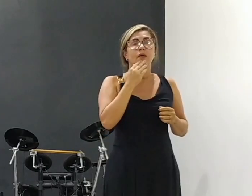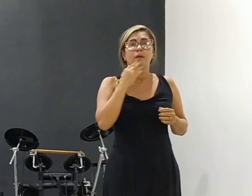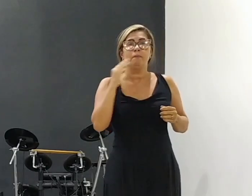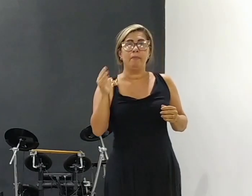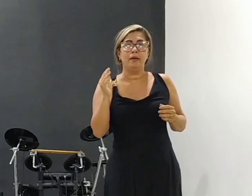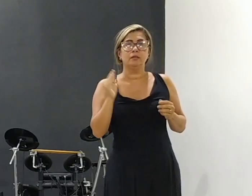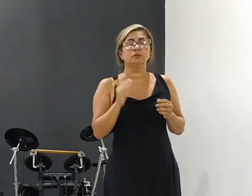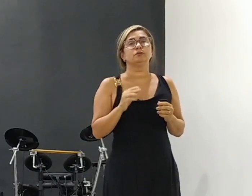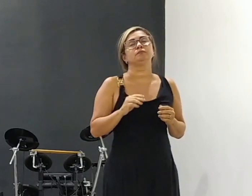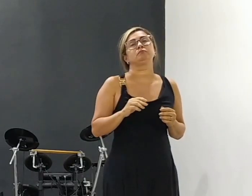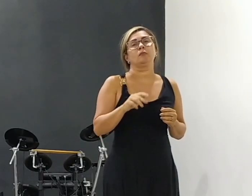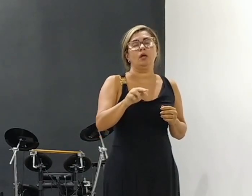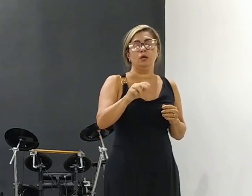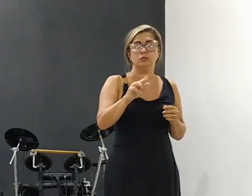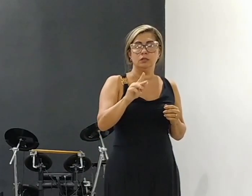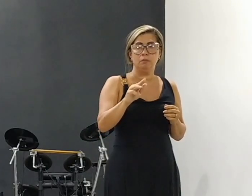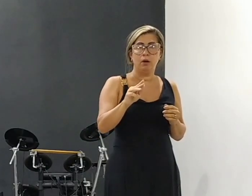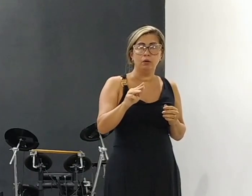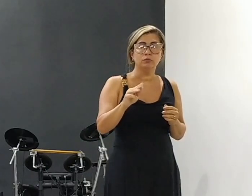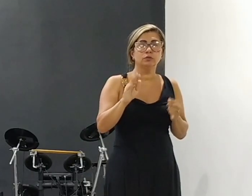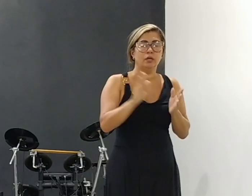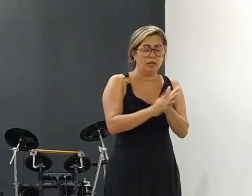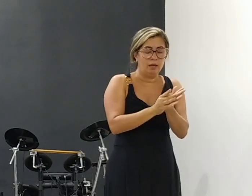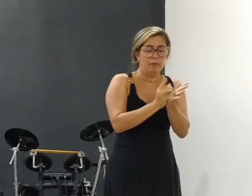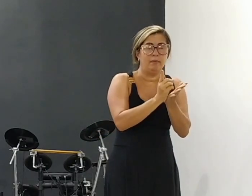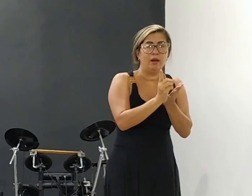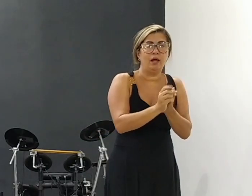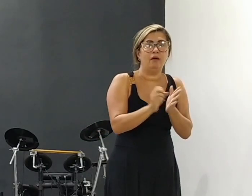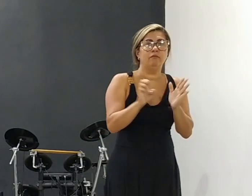no livro de Êxodo, capítulo 3.